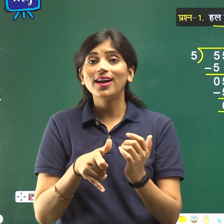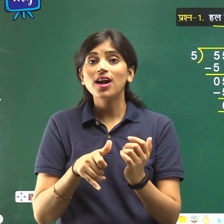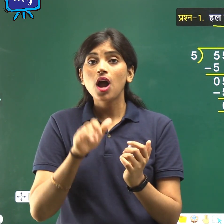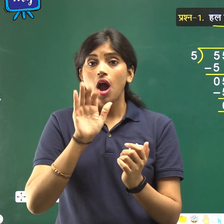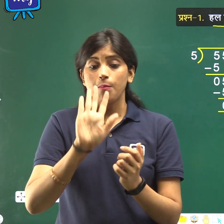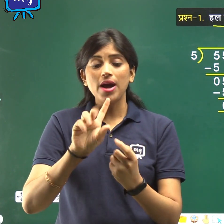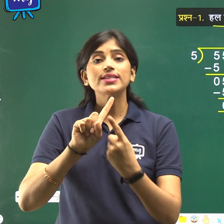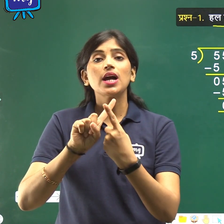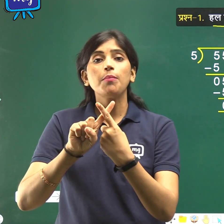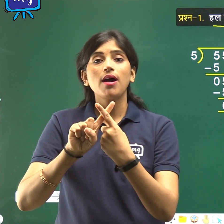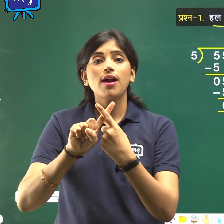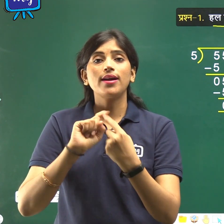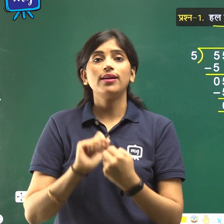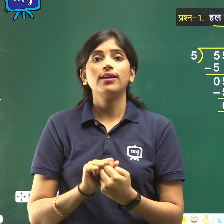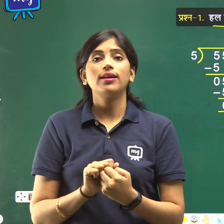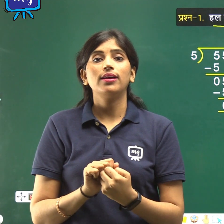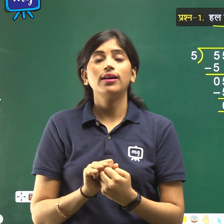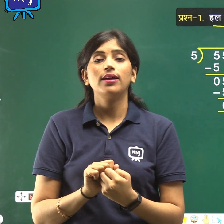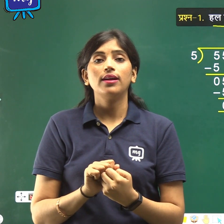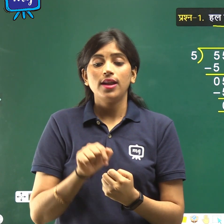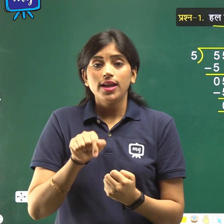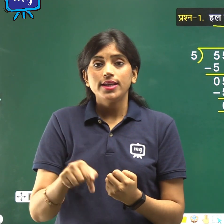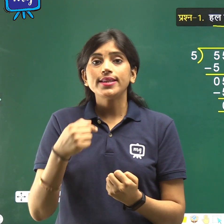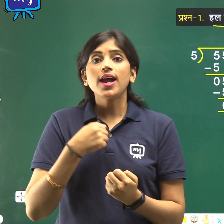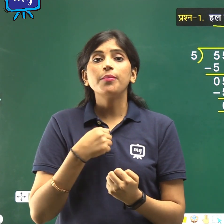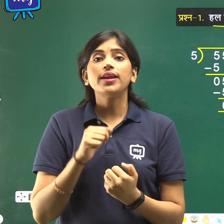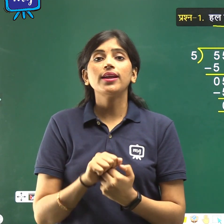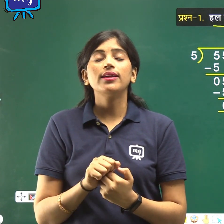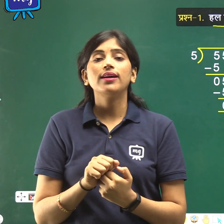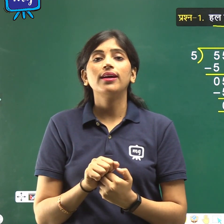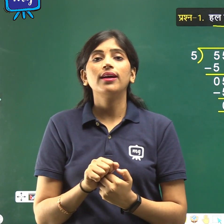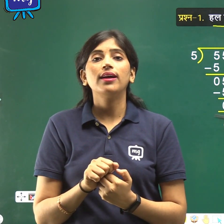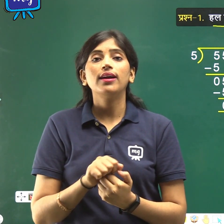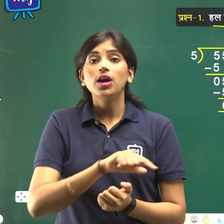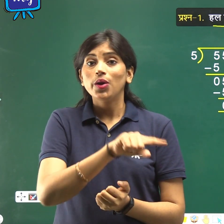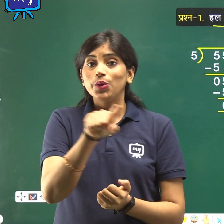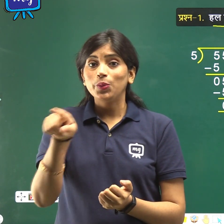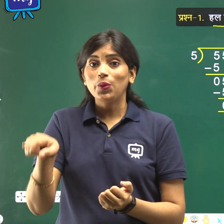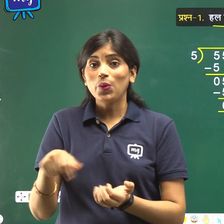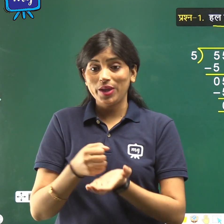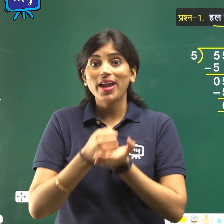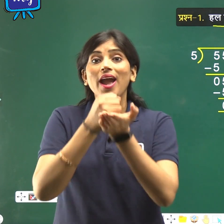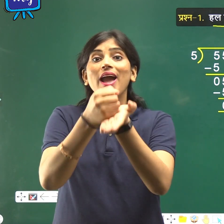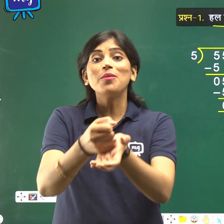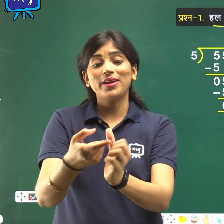5 का पहाड़ा। ये हमने आपकी सहायता के